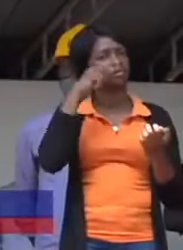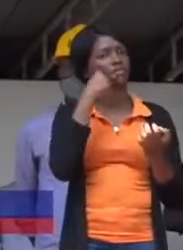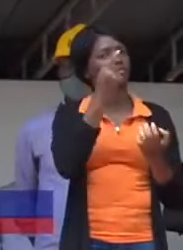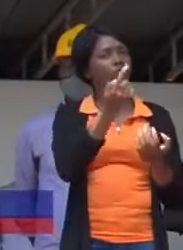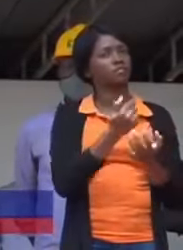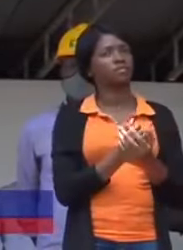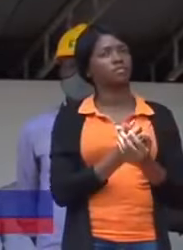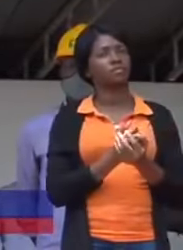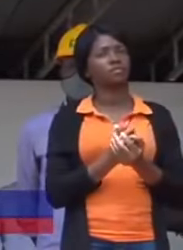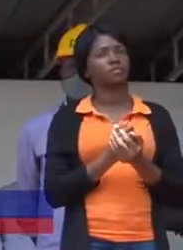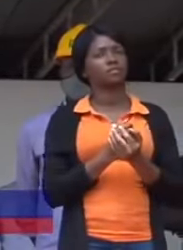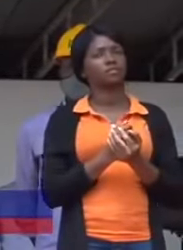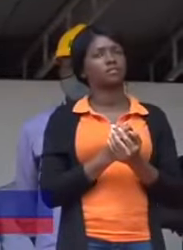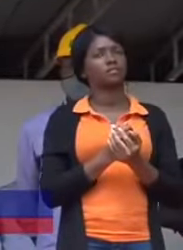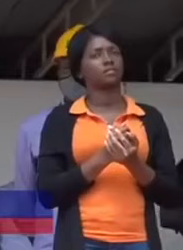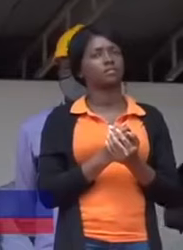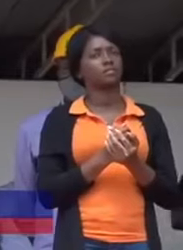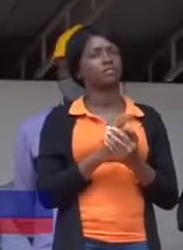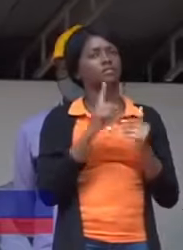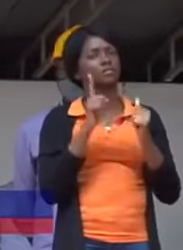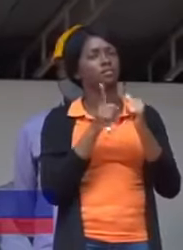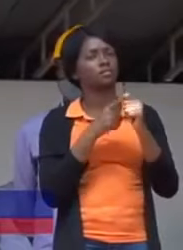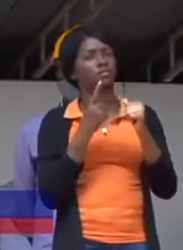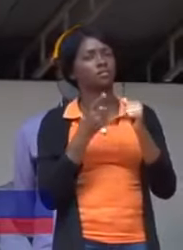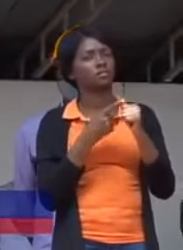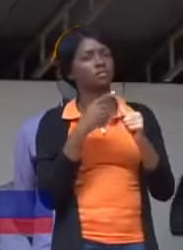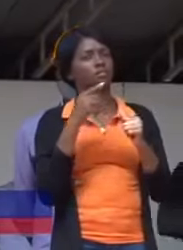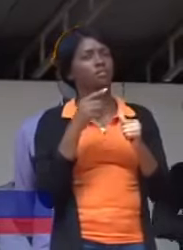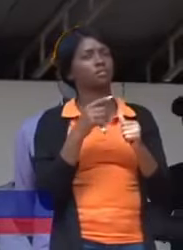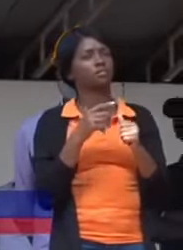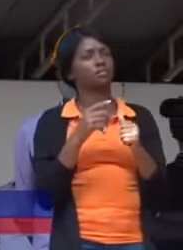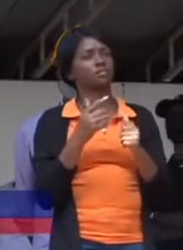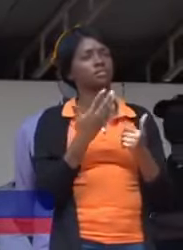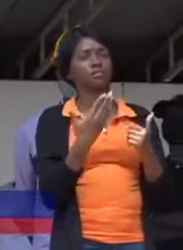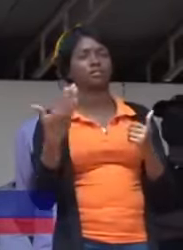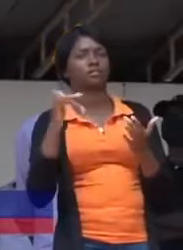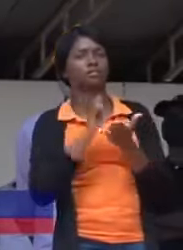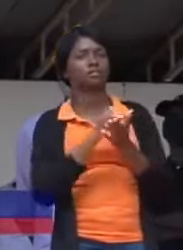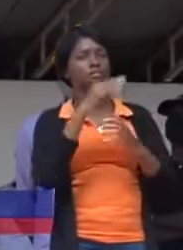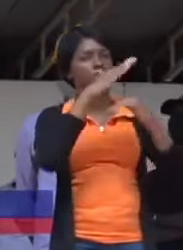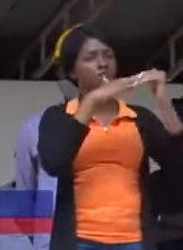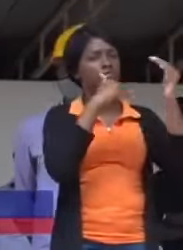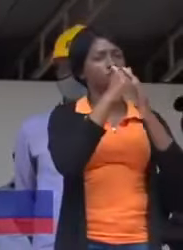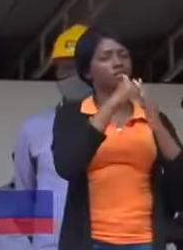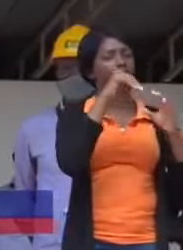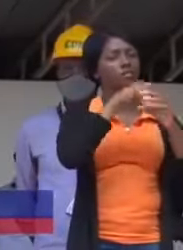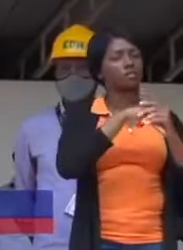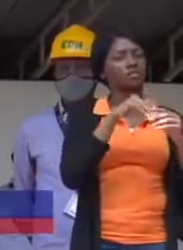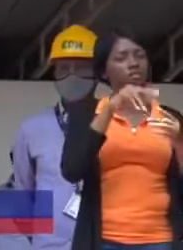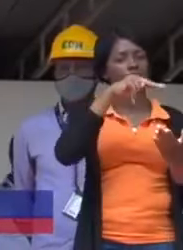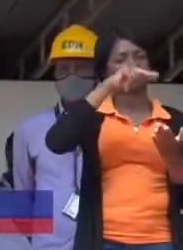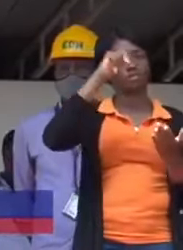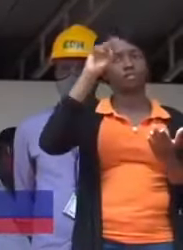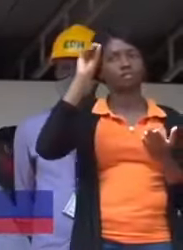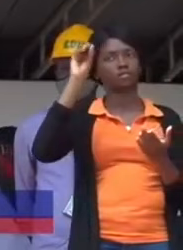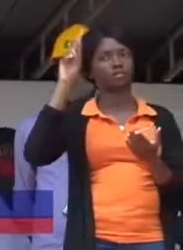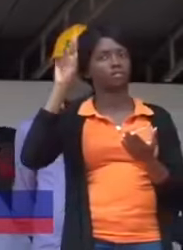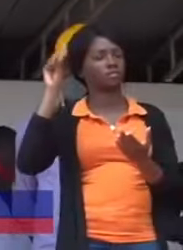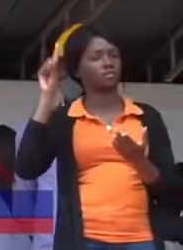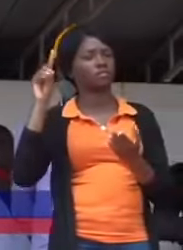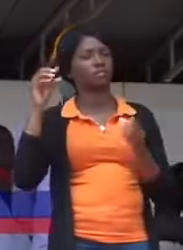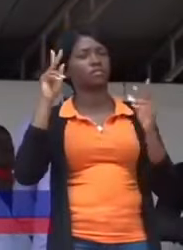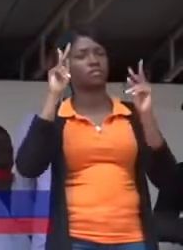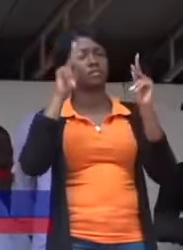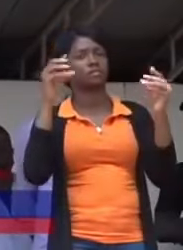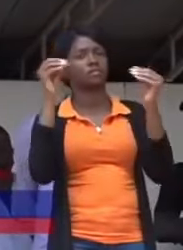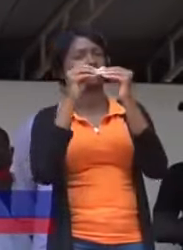nous premier lycée excellence là c'est dans nord que va construire côté ti moun ça qui devant là ti moun qui bien